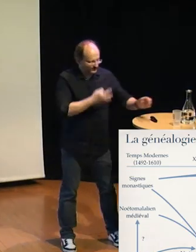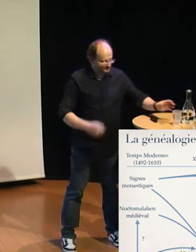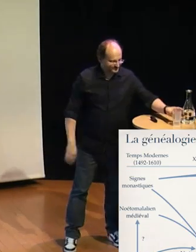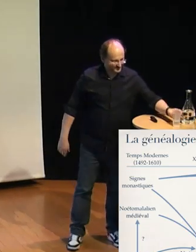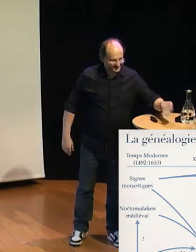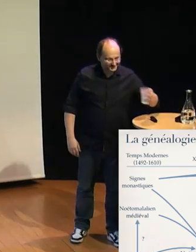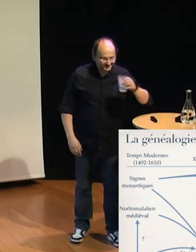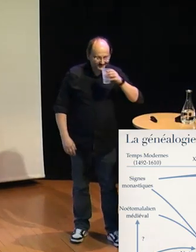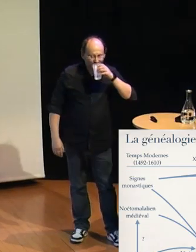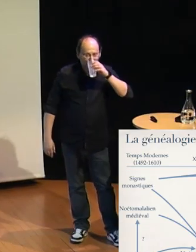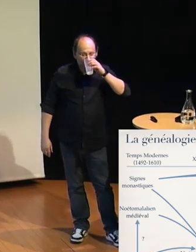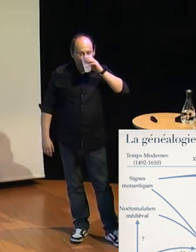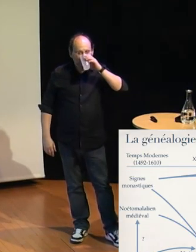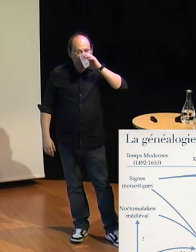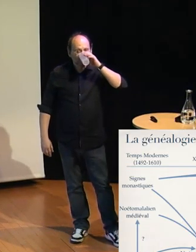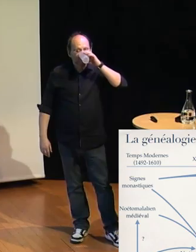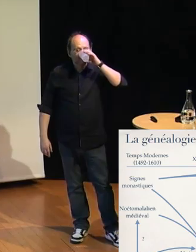Je vais prendre un petit verre d'eau.